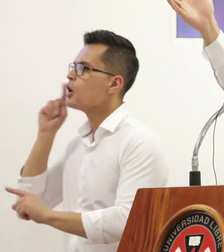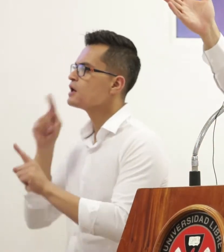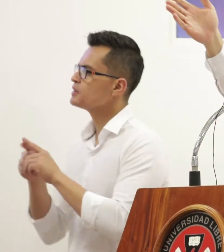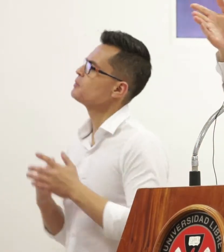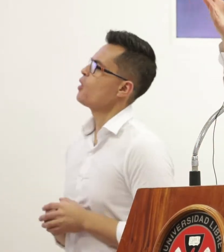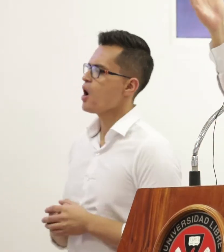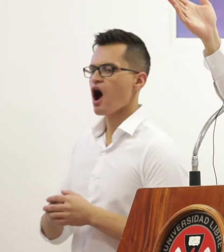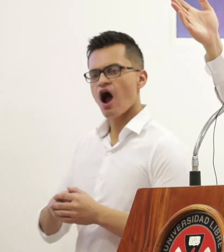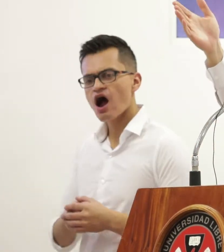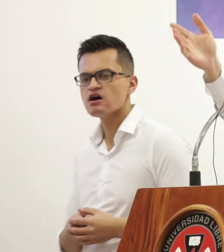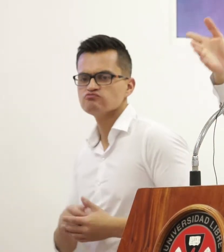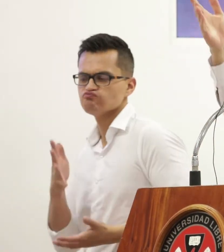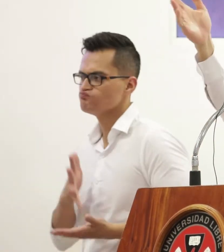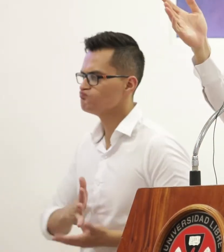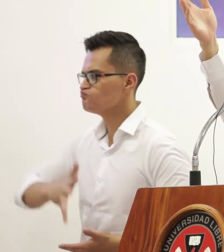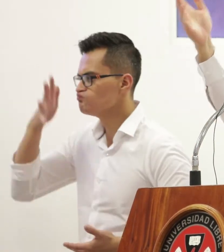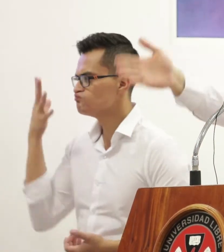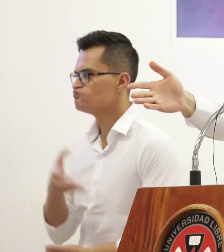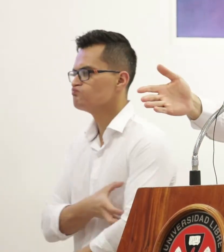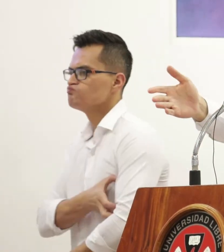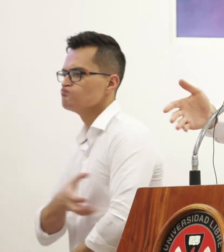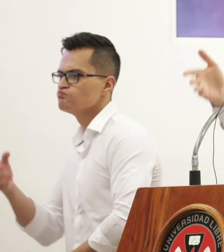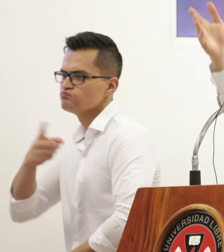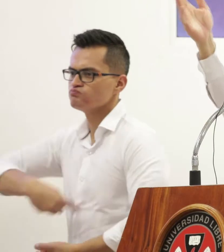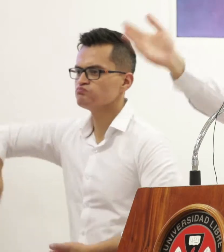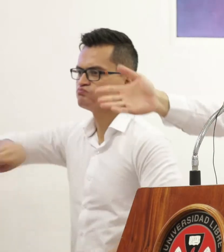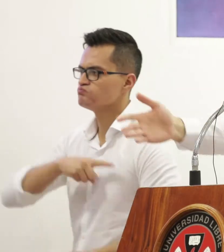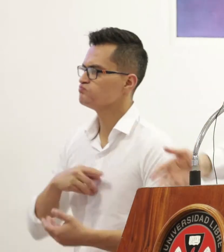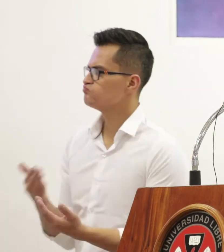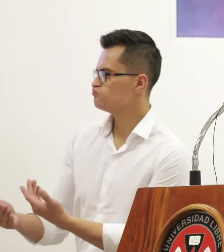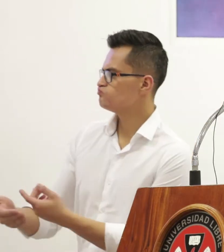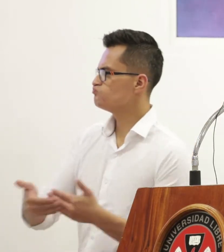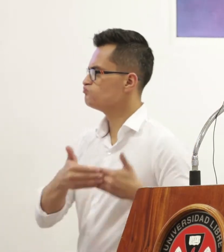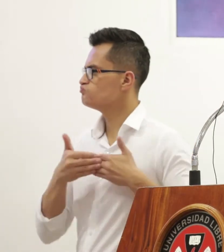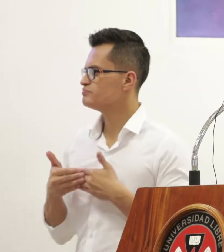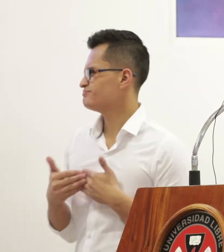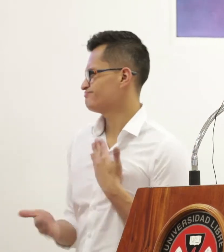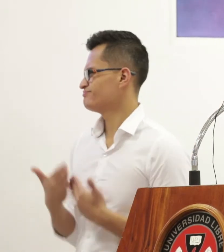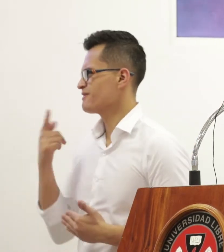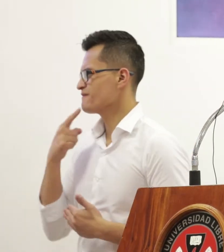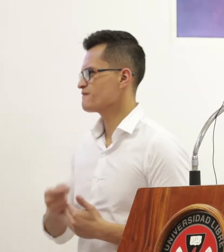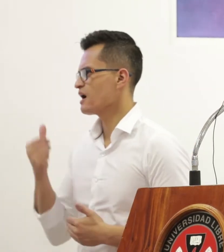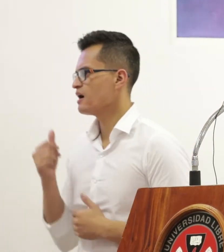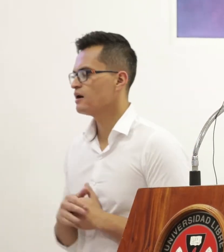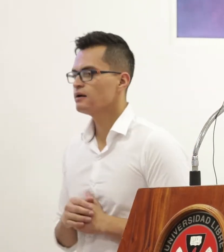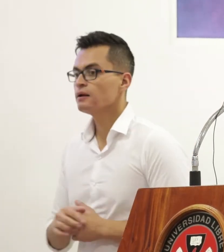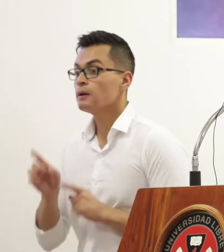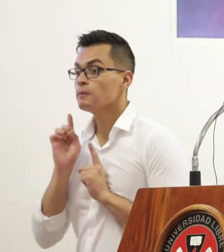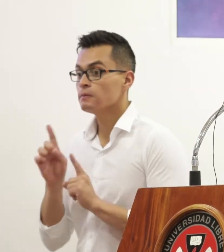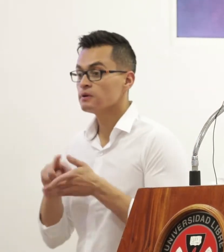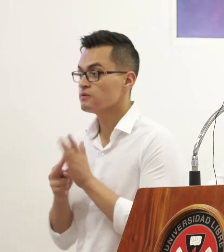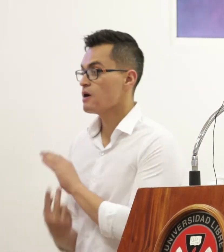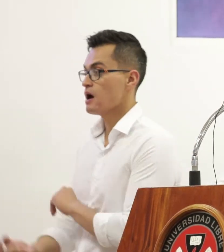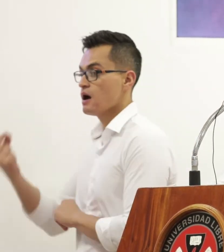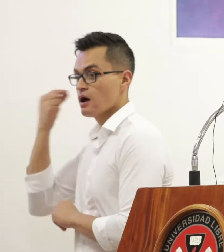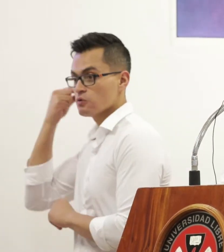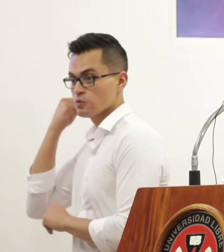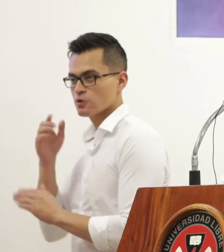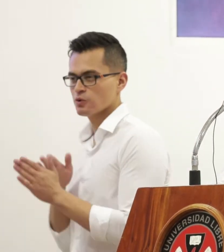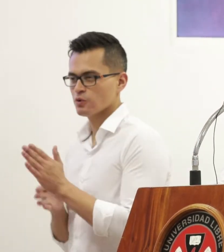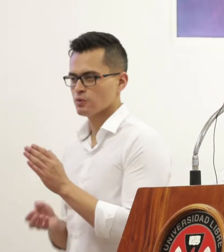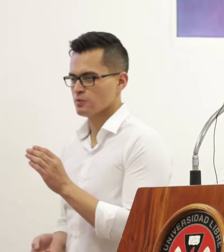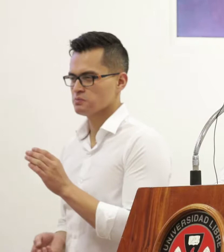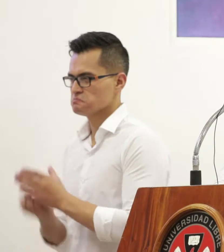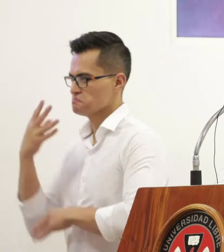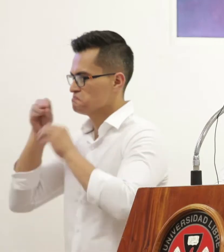poderosos. Aquí lo fácil es trabajar con los poderosos y con los que tienen recursos. Recientemente, en el lanzamiento de la